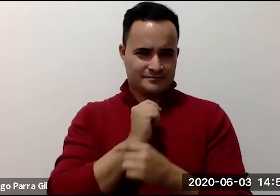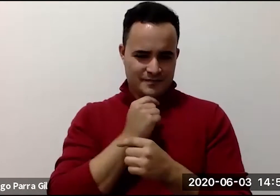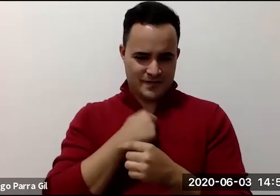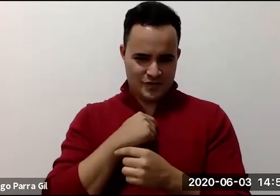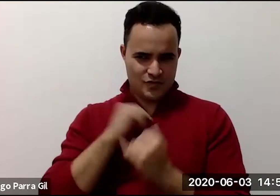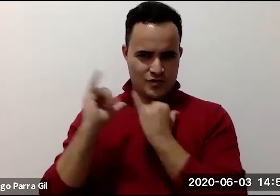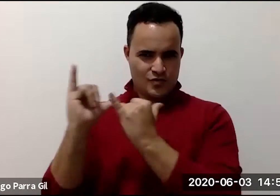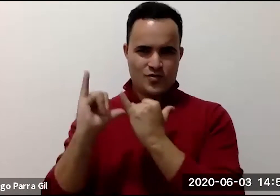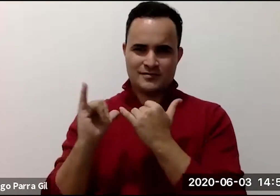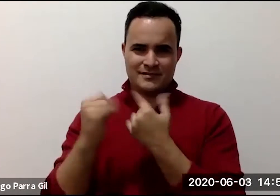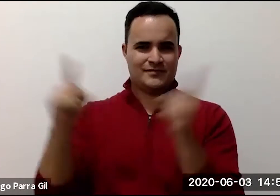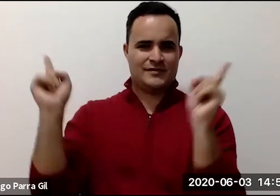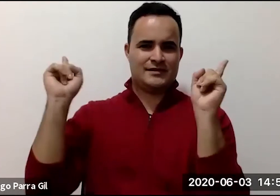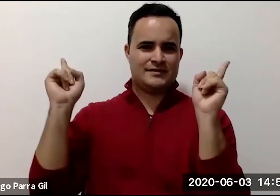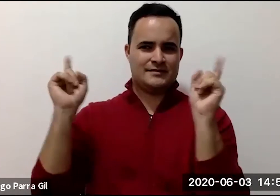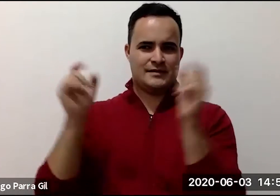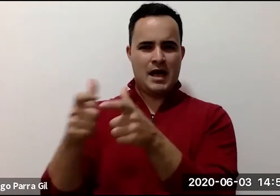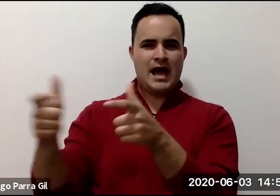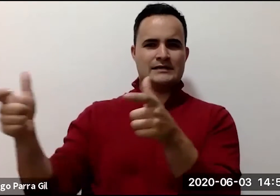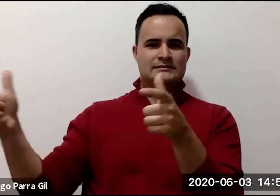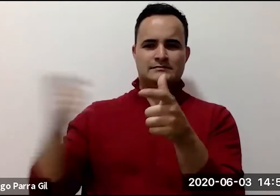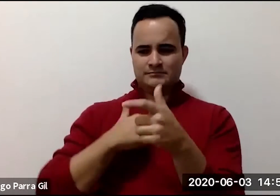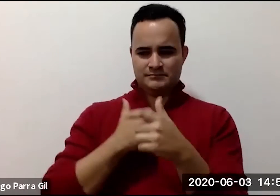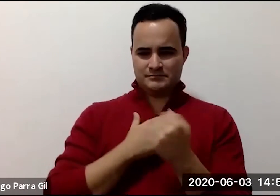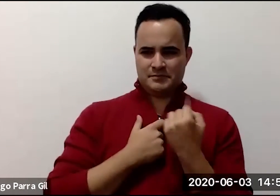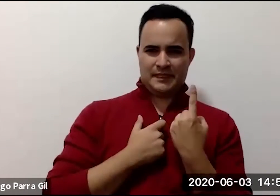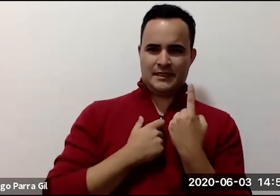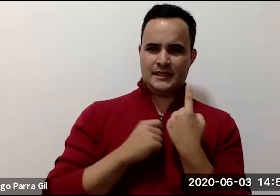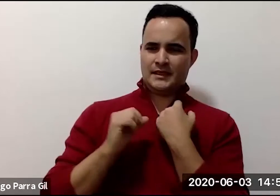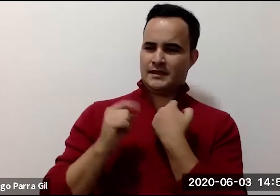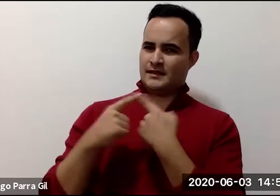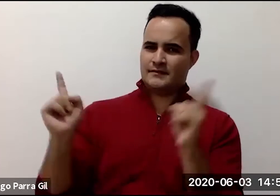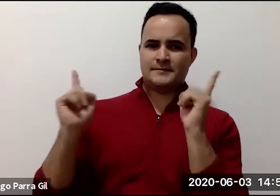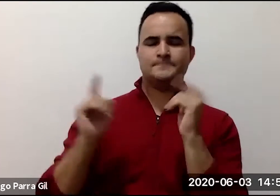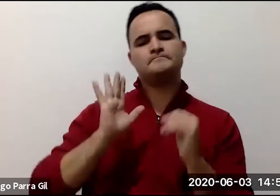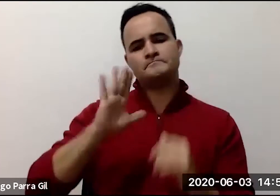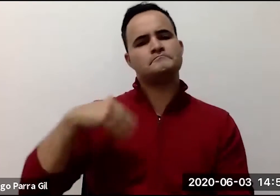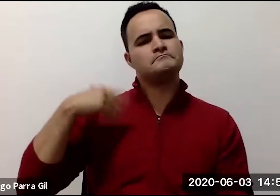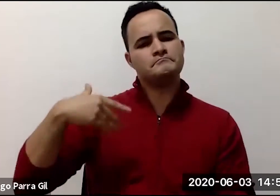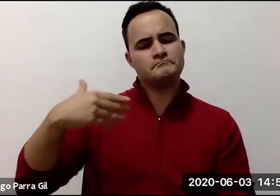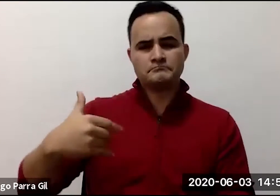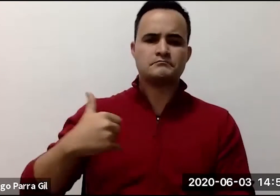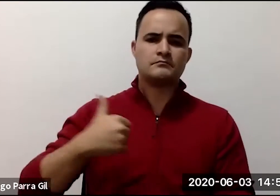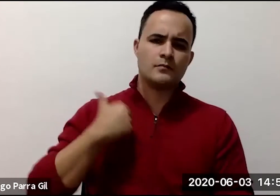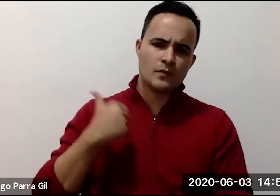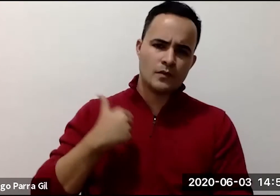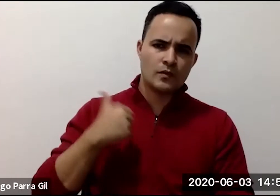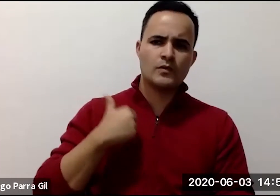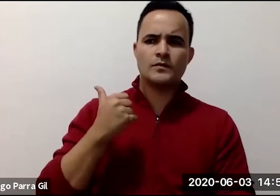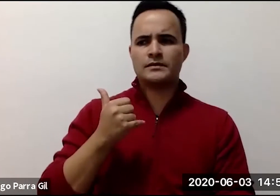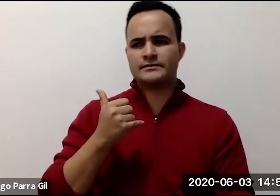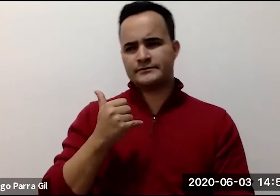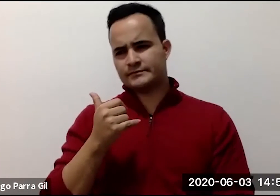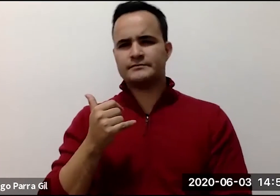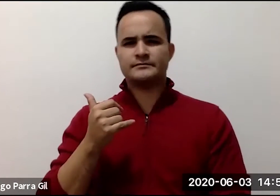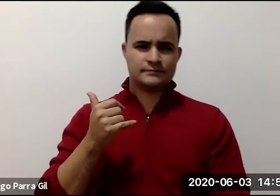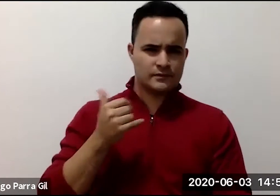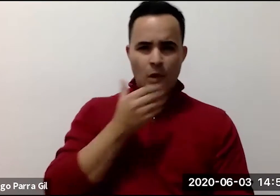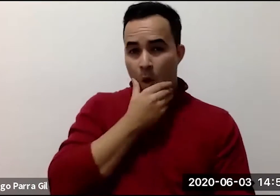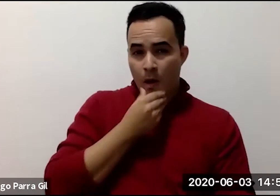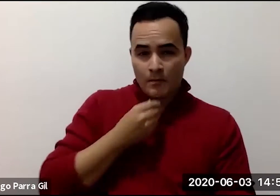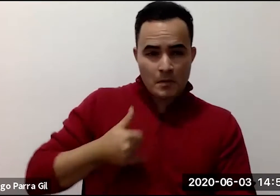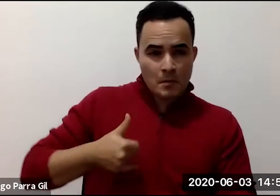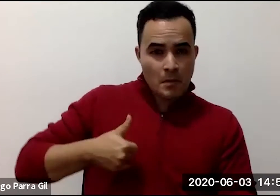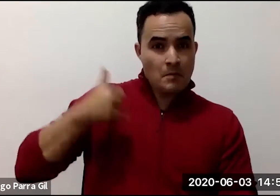en esa etapa de crecimiento, en la infancia, la adolescencia, los primeros años de juventud, anhelé